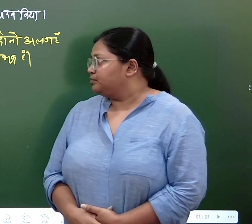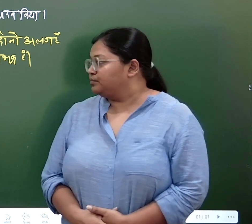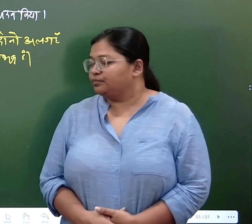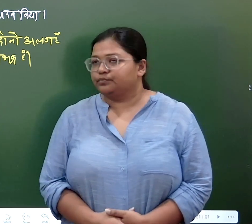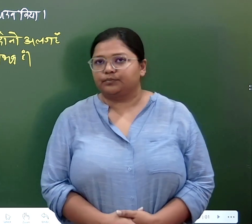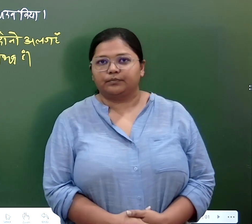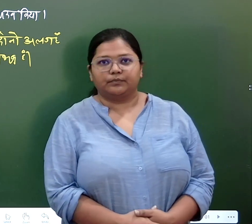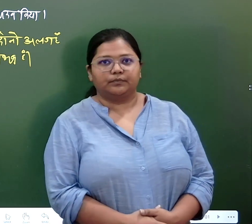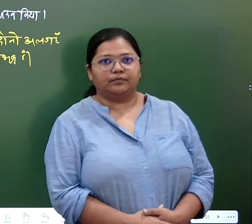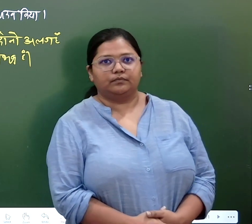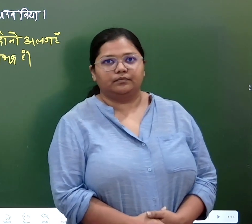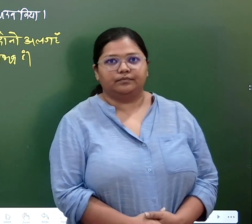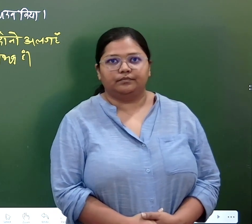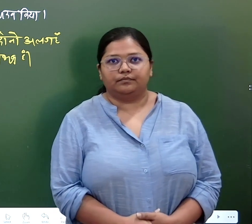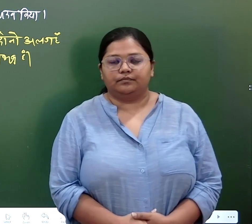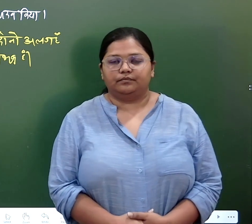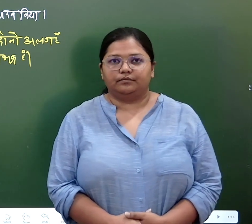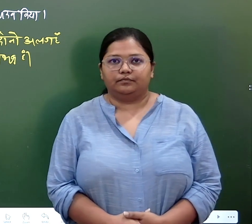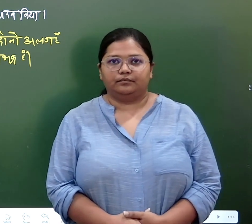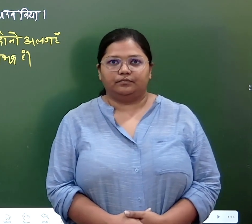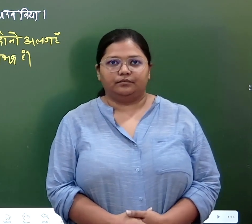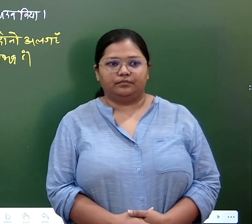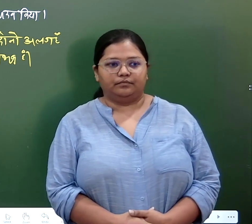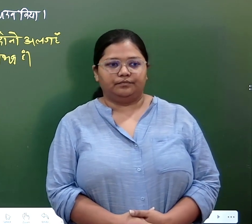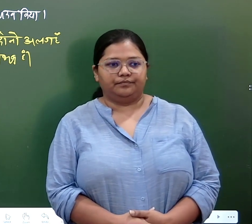निम्बकाचार्य जी, निम्बकाचार्य जी,